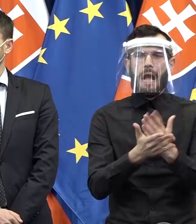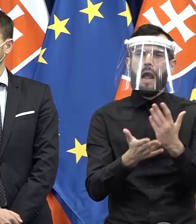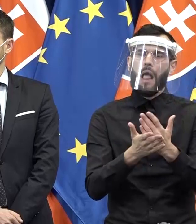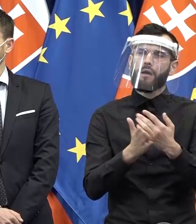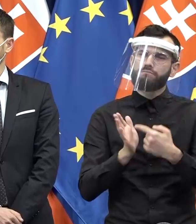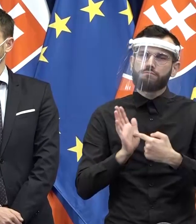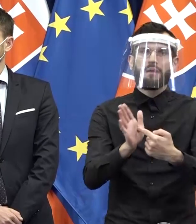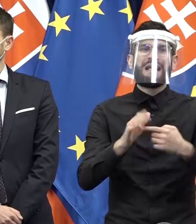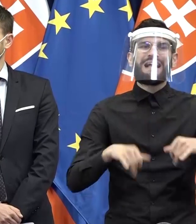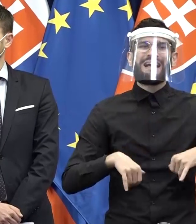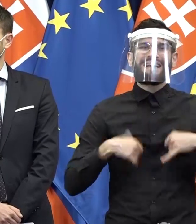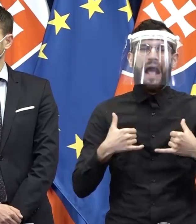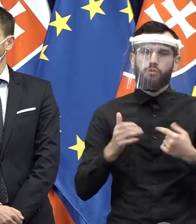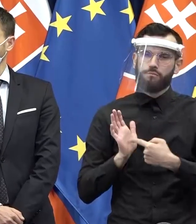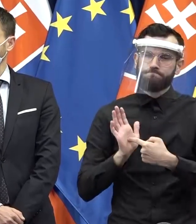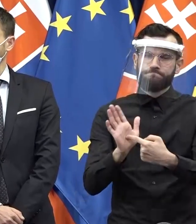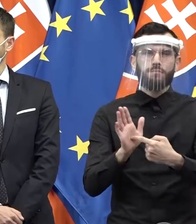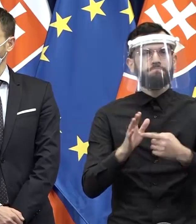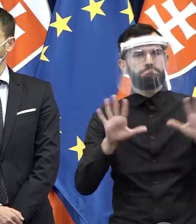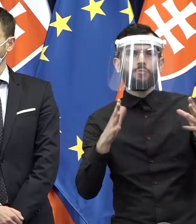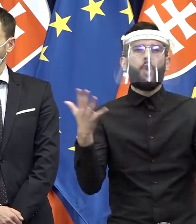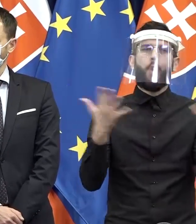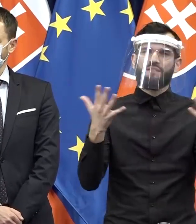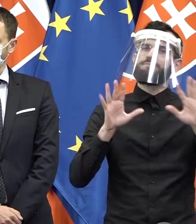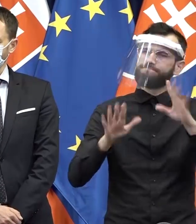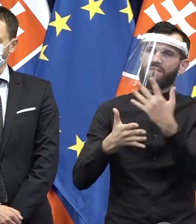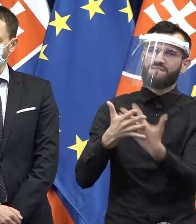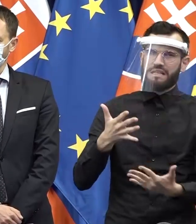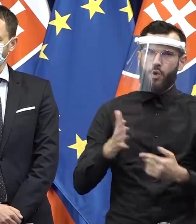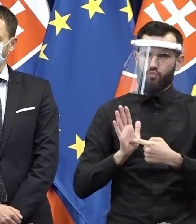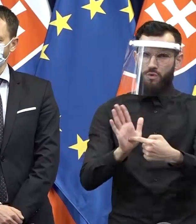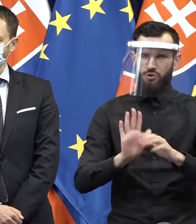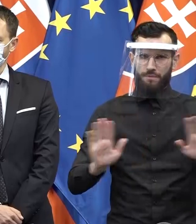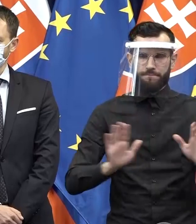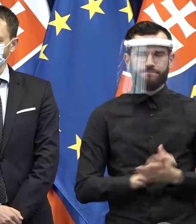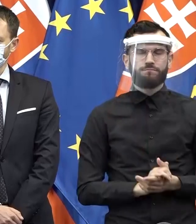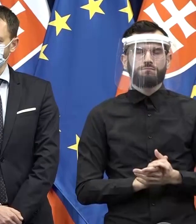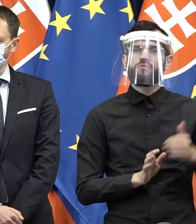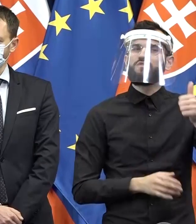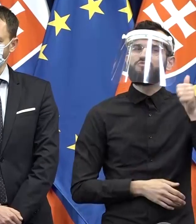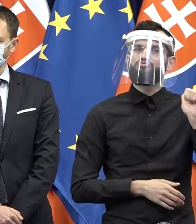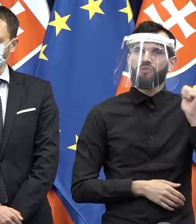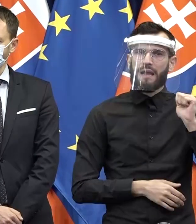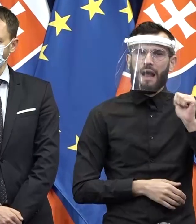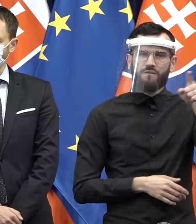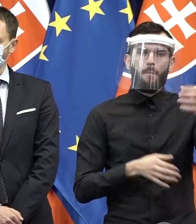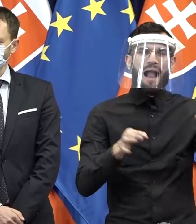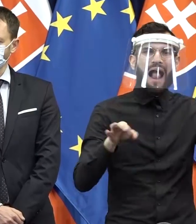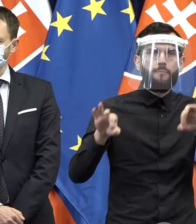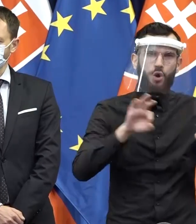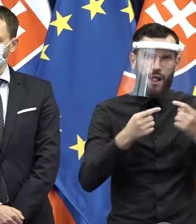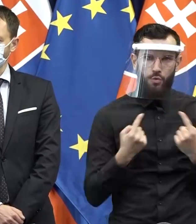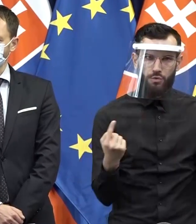ráno približne o tej 9.00. Za včerajšok sa v laboratóriách